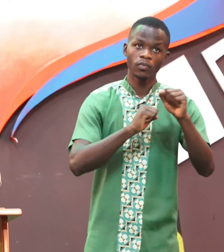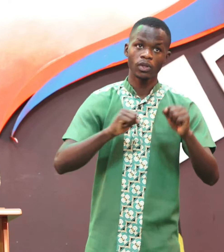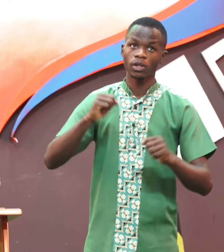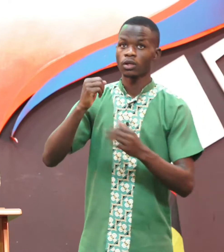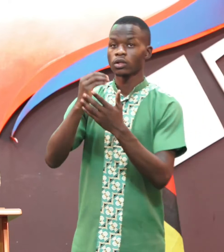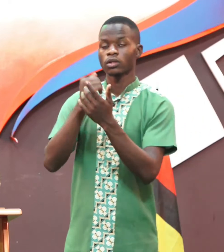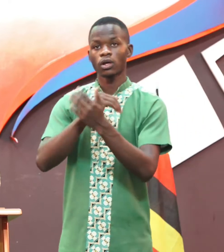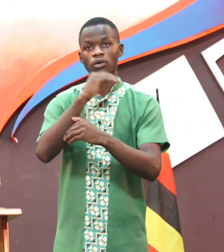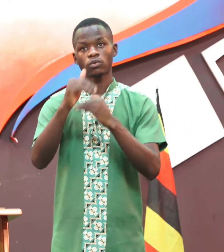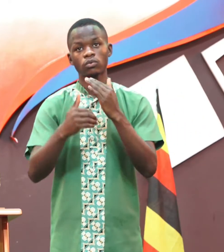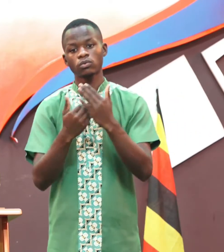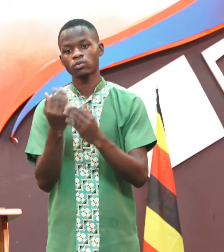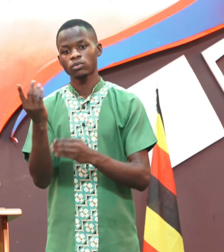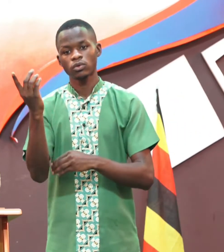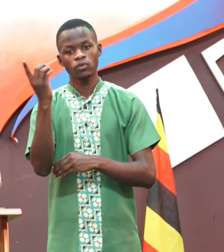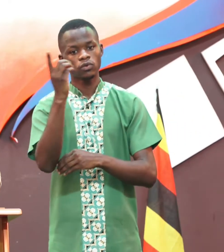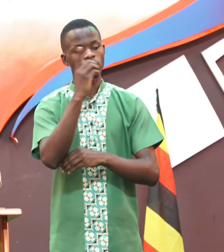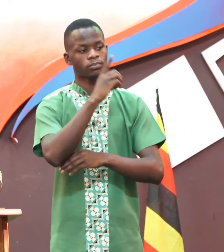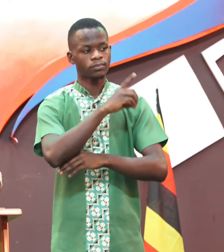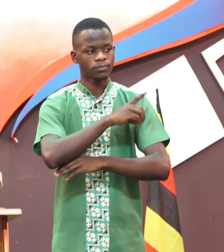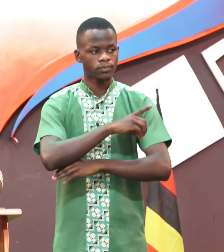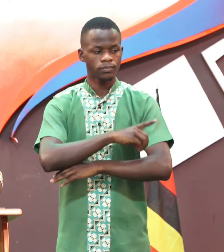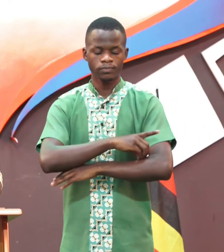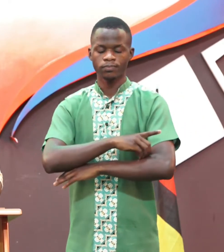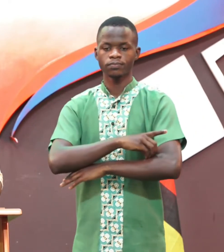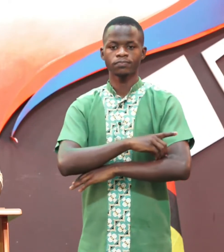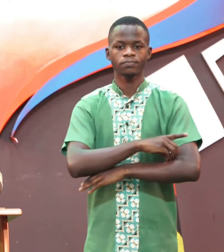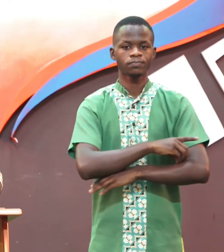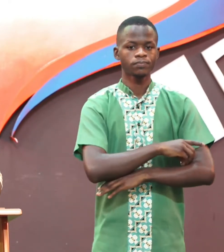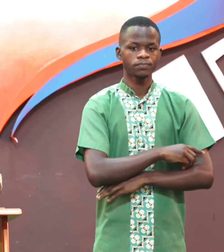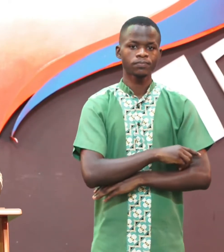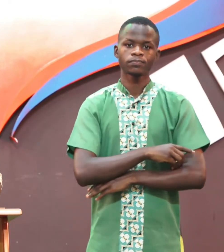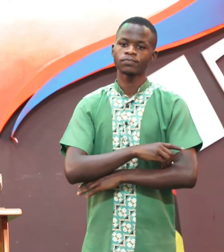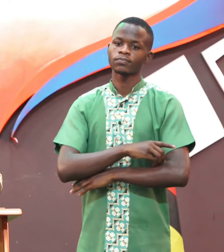Twalokolebwa ennaku zonna.